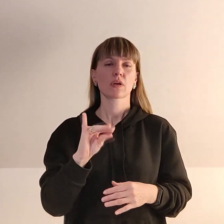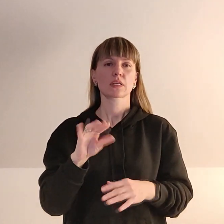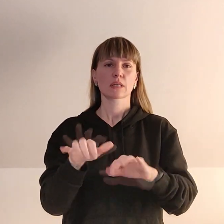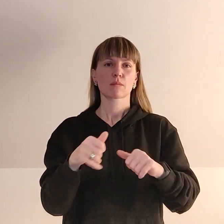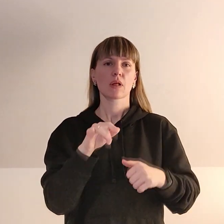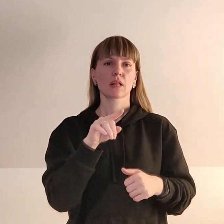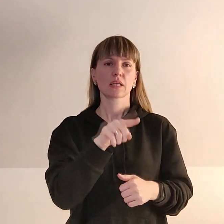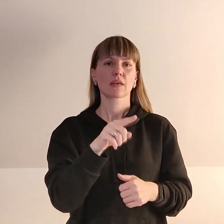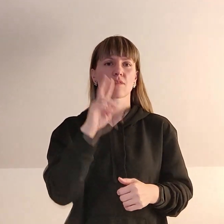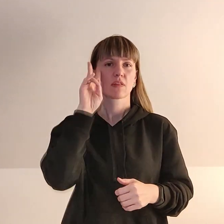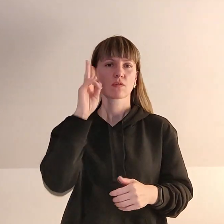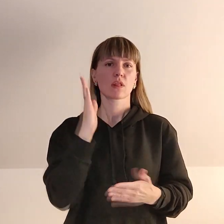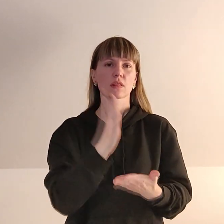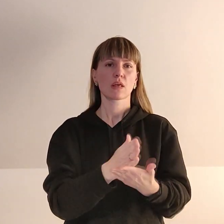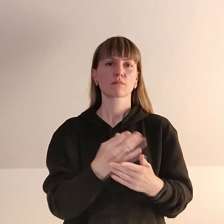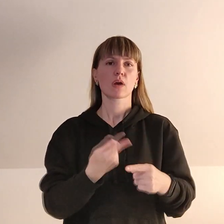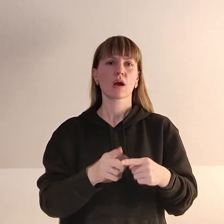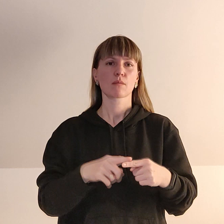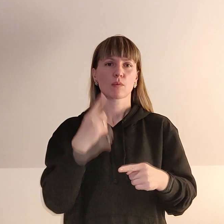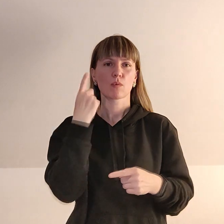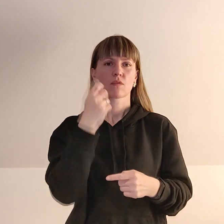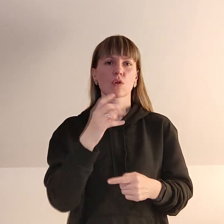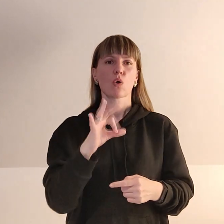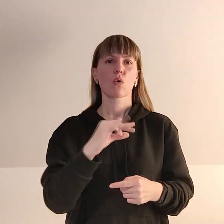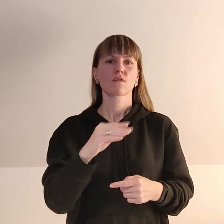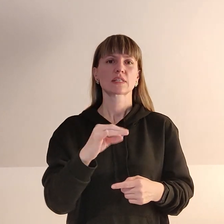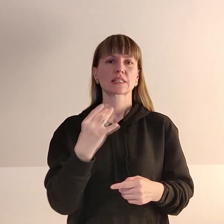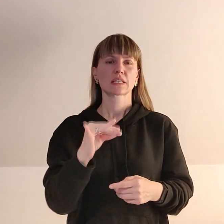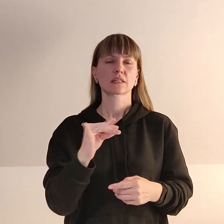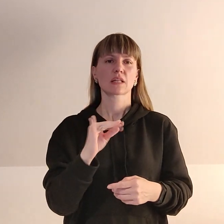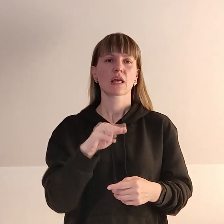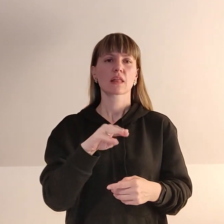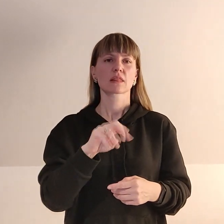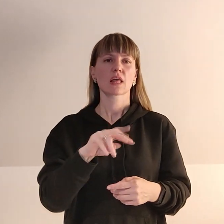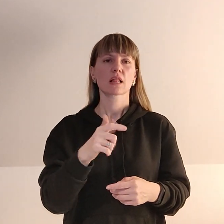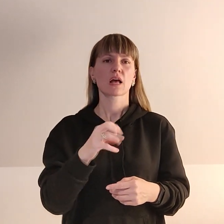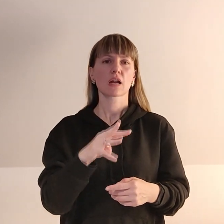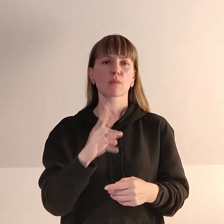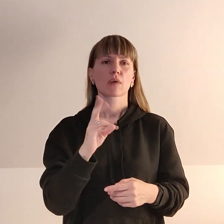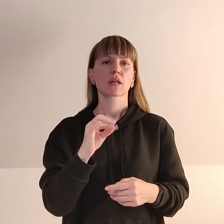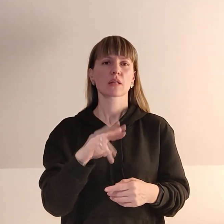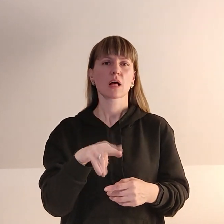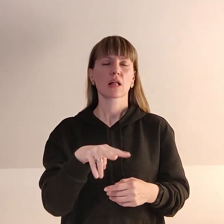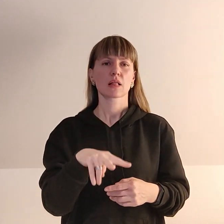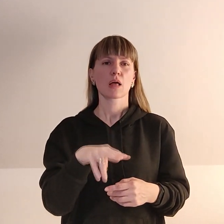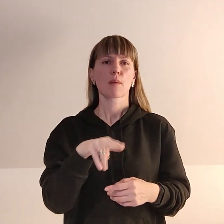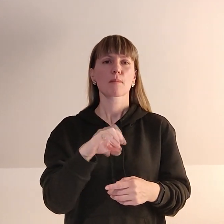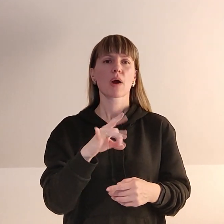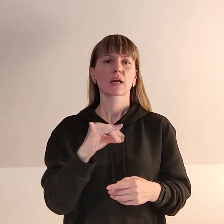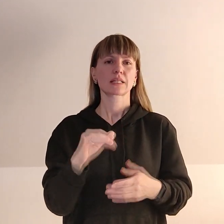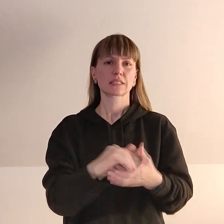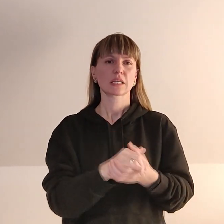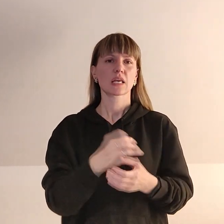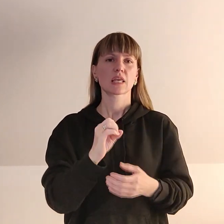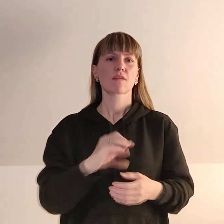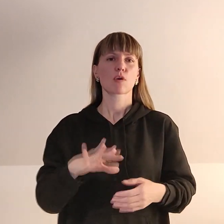напрямку. Про це повідомляє офіційний телеграм-канал партії «Європейська солідарність». Жінка відома в